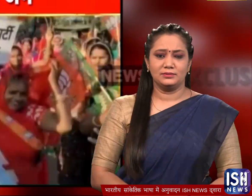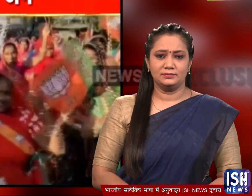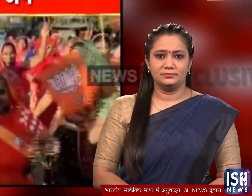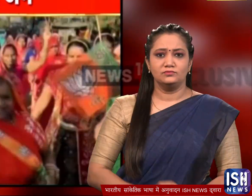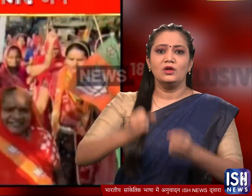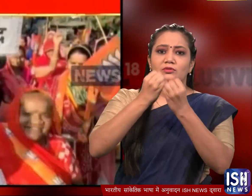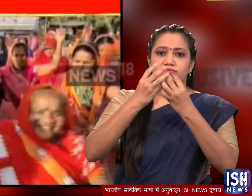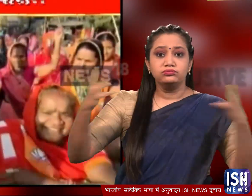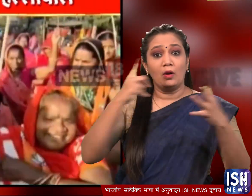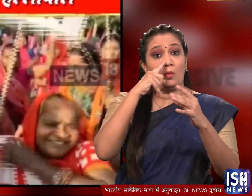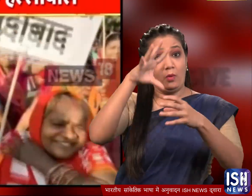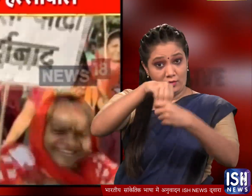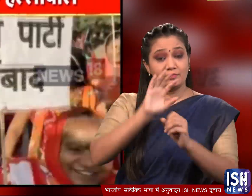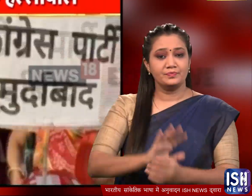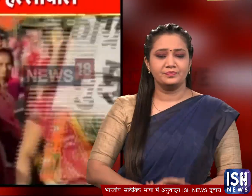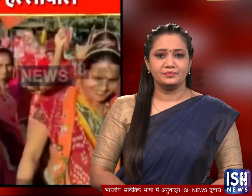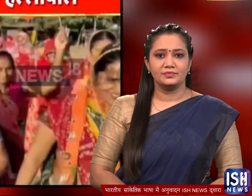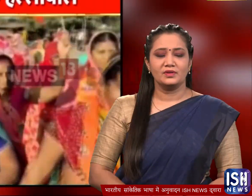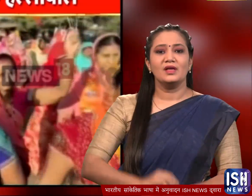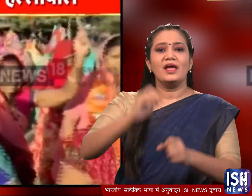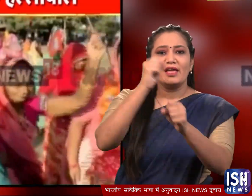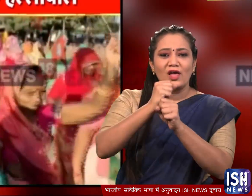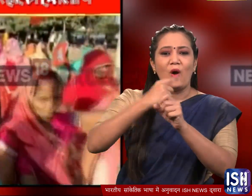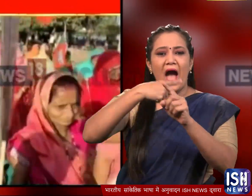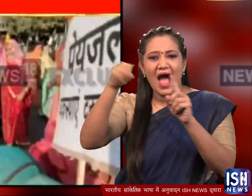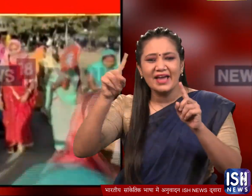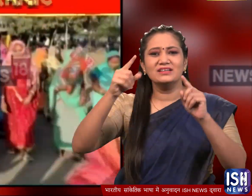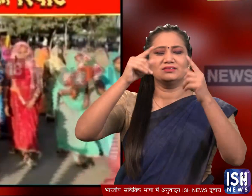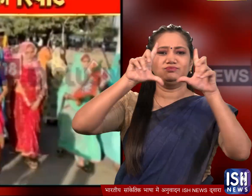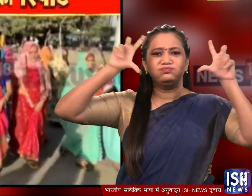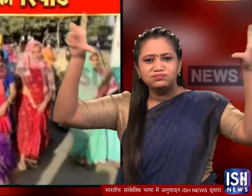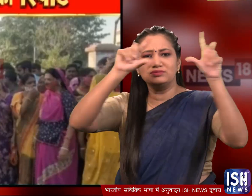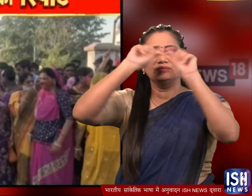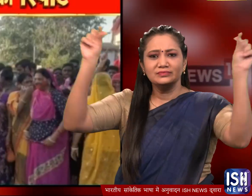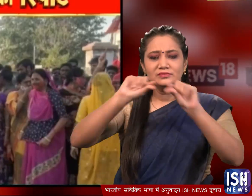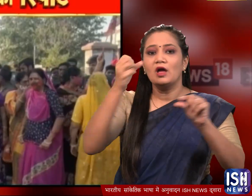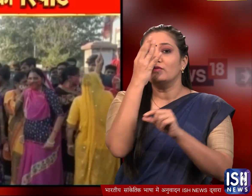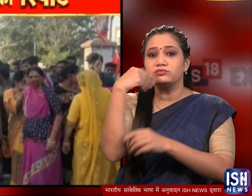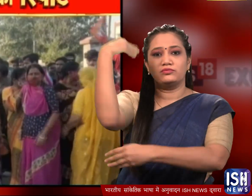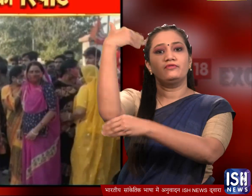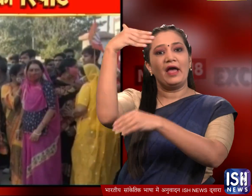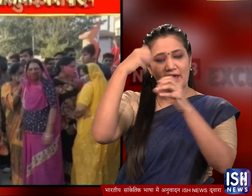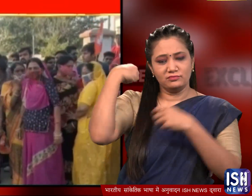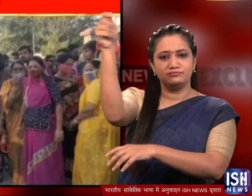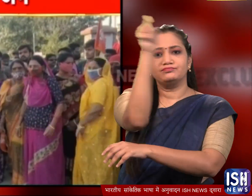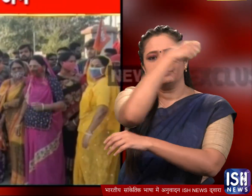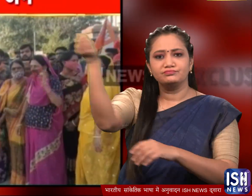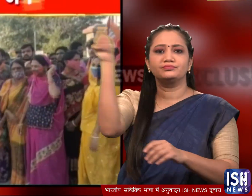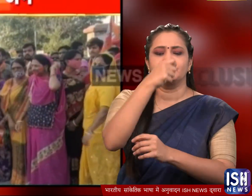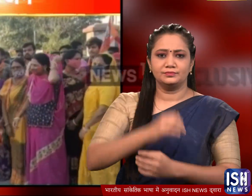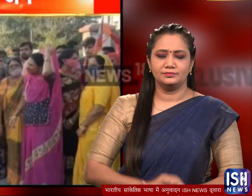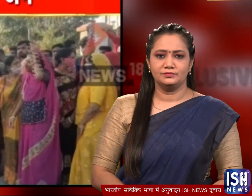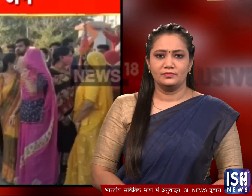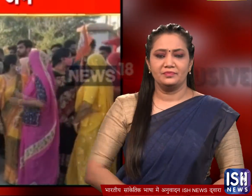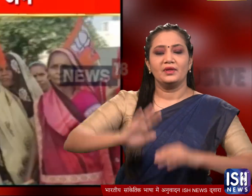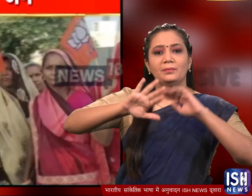इस प्रदर्शन में बड़ी संख्या में महिलाएं भी शामिल हुईं, जो हाथों में गहलोत सरकार के खिलाफ नारे लिखी तख्तियां और बीजेपी का झंडा लेकर अपनी आवाज बुलंद करती